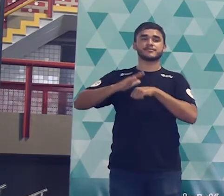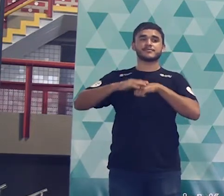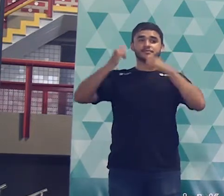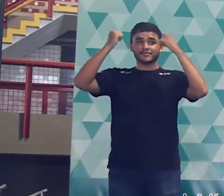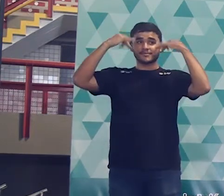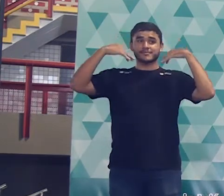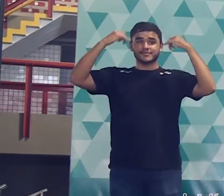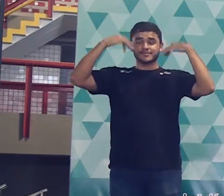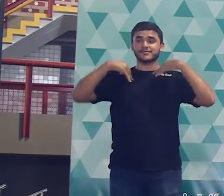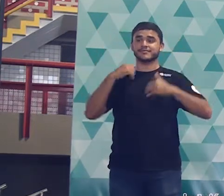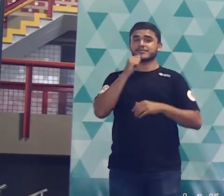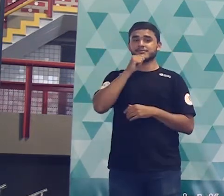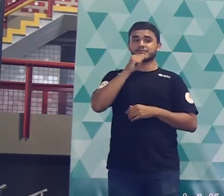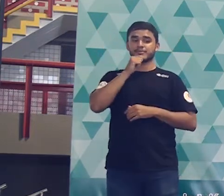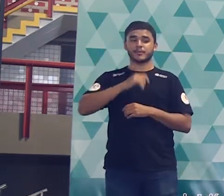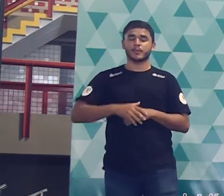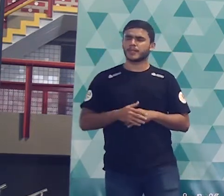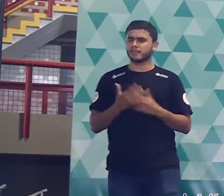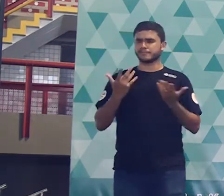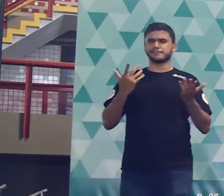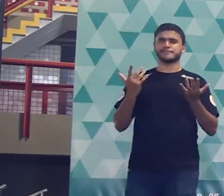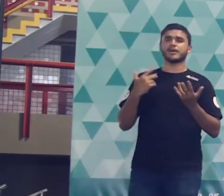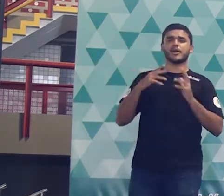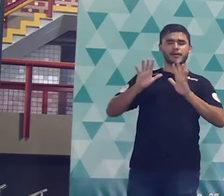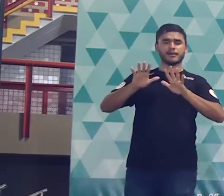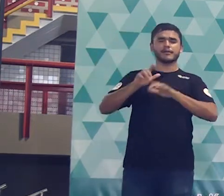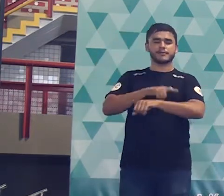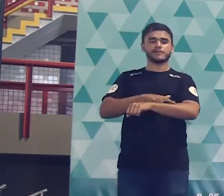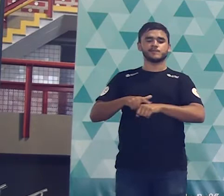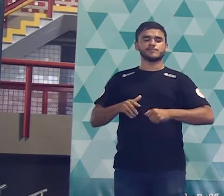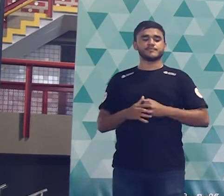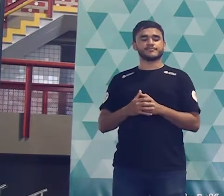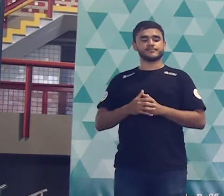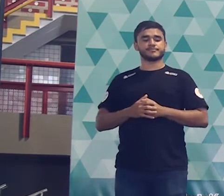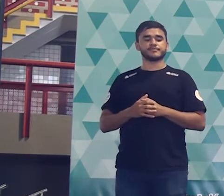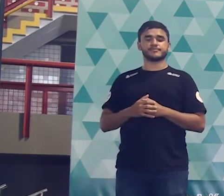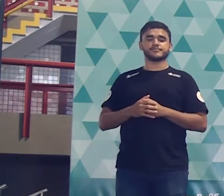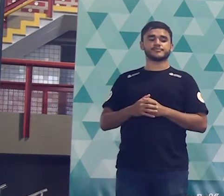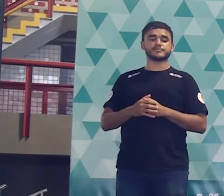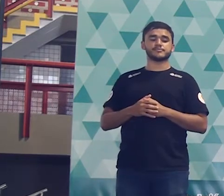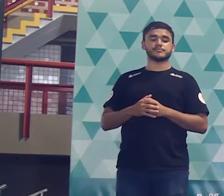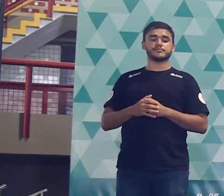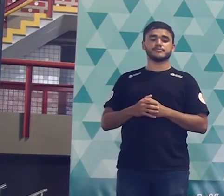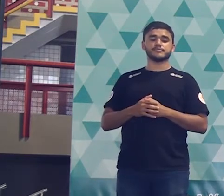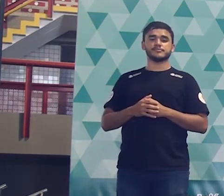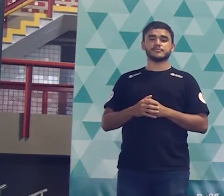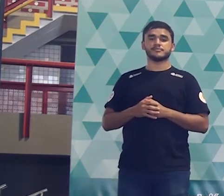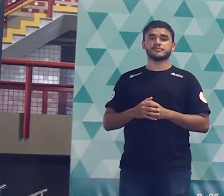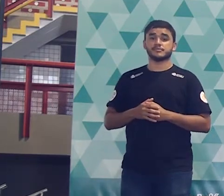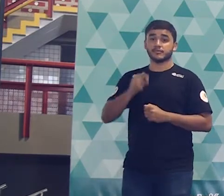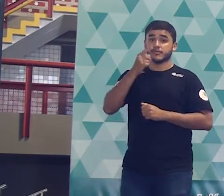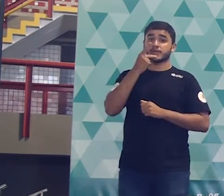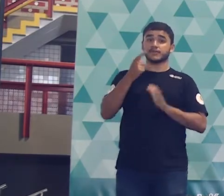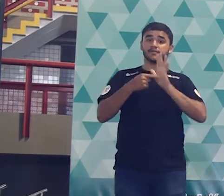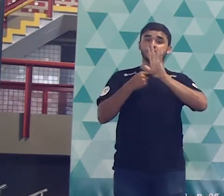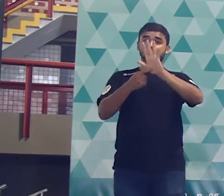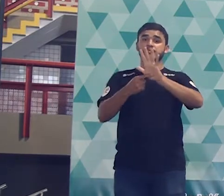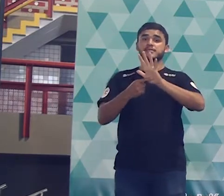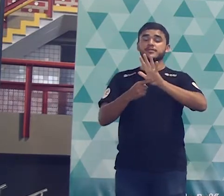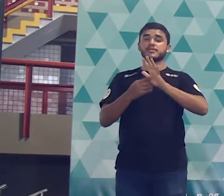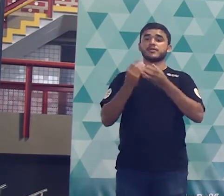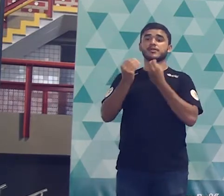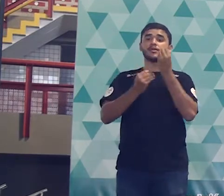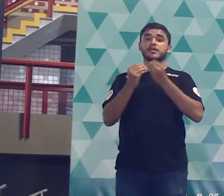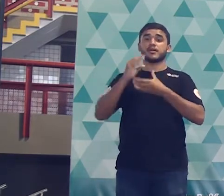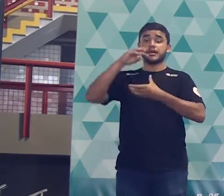nem transpirando aqui. Isso é uma besteira. Agora vamos de novo, ó. Continuando aqui. Como é que a gente faz esse saldo energético? Como é que a gente faz